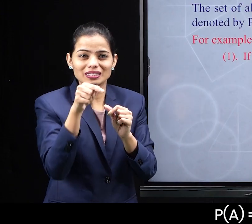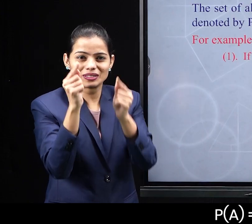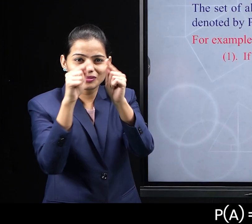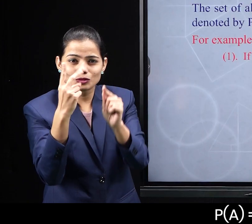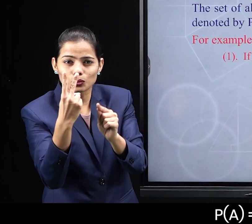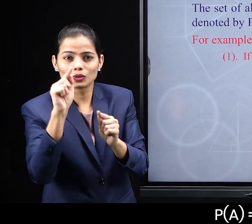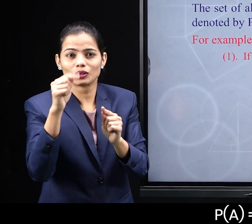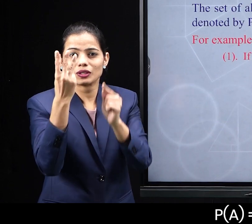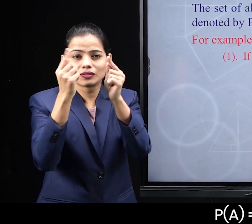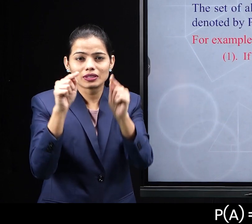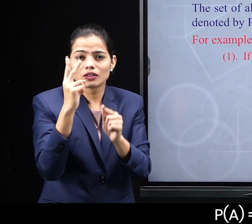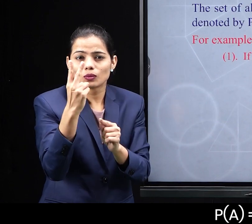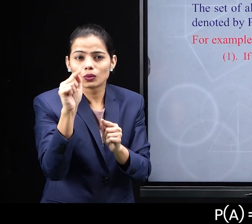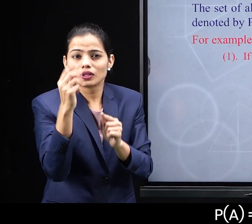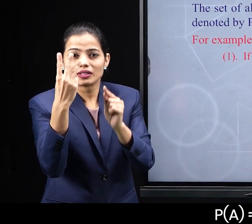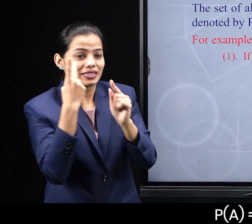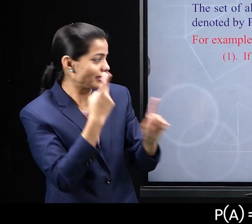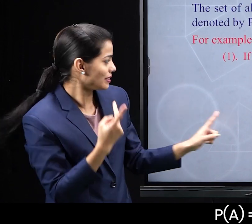சுருள் அடைப்புக்குறிக்குள் பை.